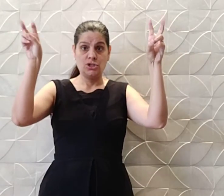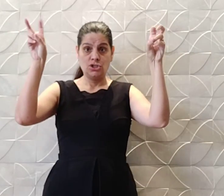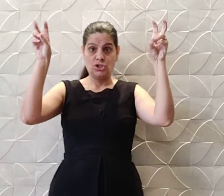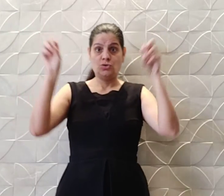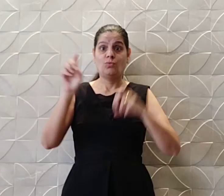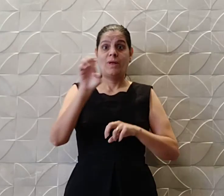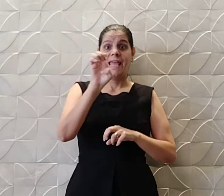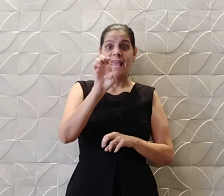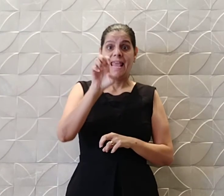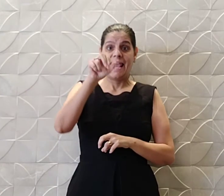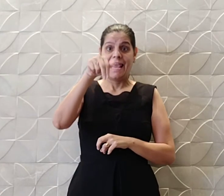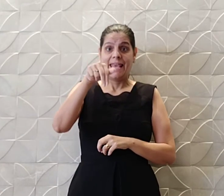enxertados.